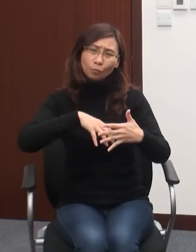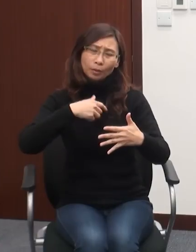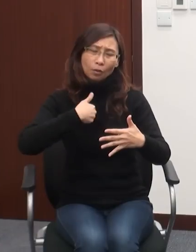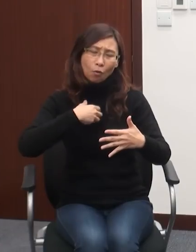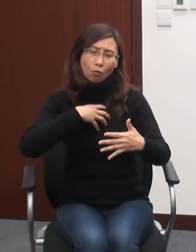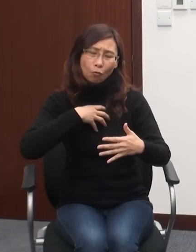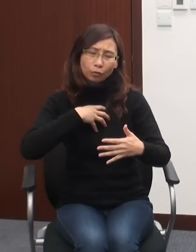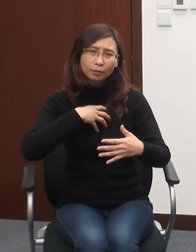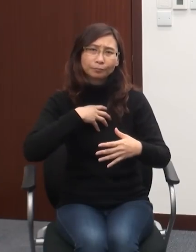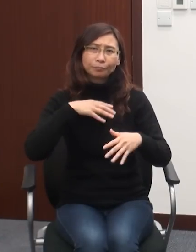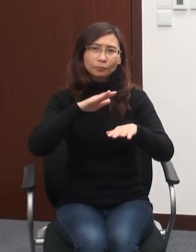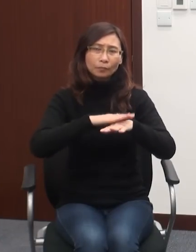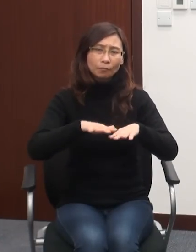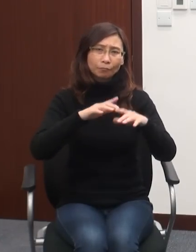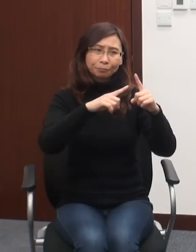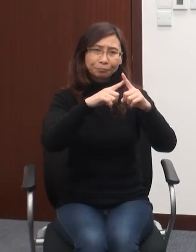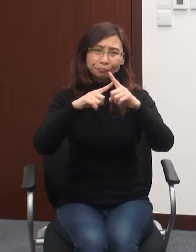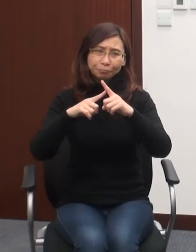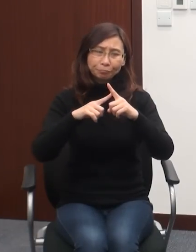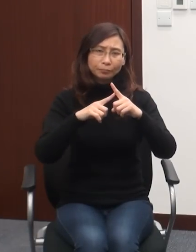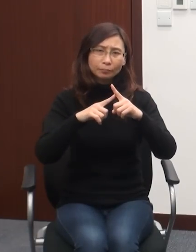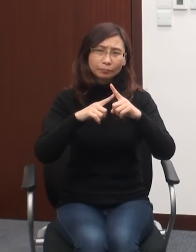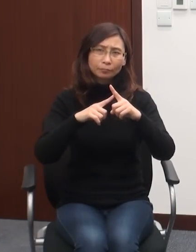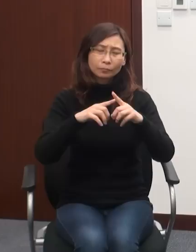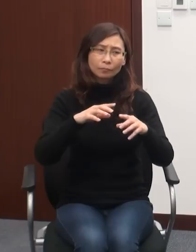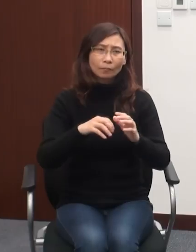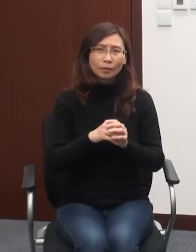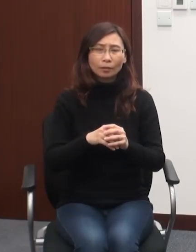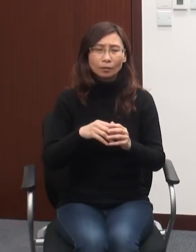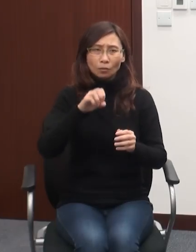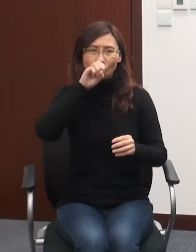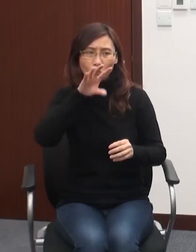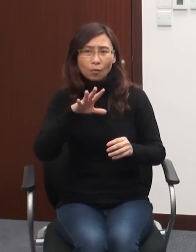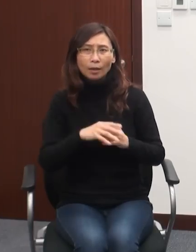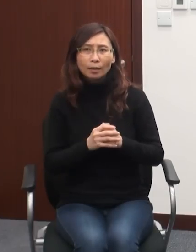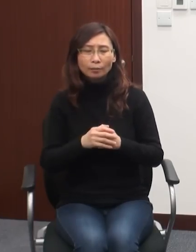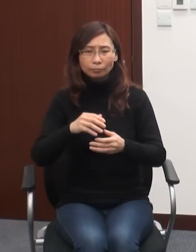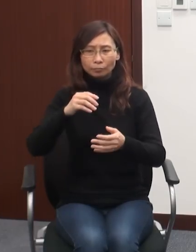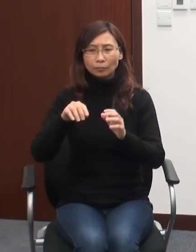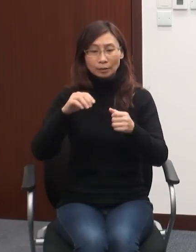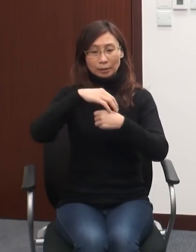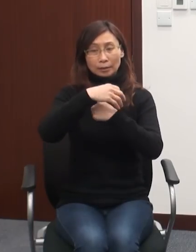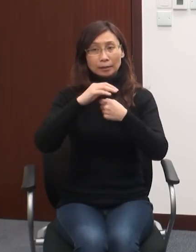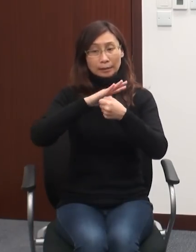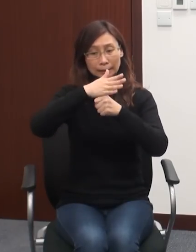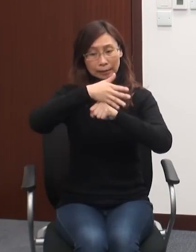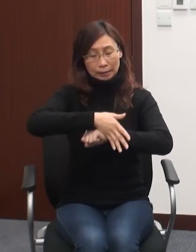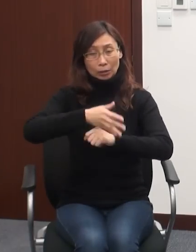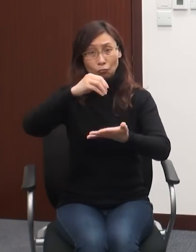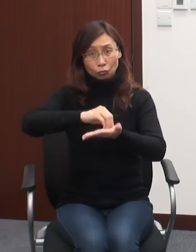為泛民主派是會以所謂大局為重咧，自己不出嚟競選，就找